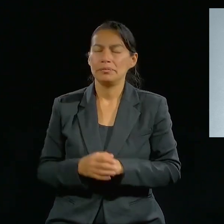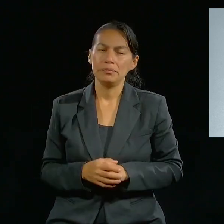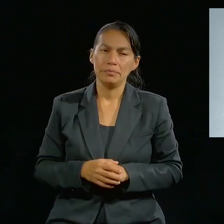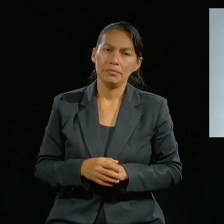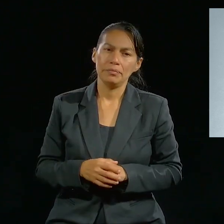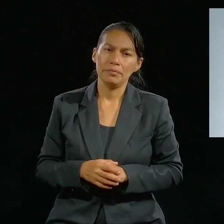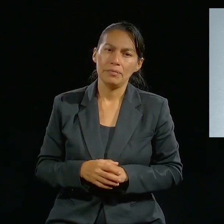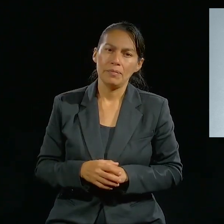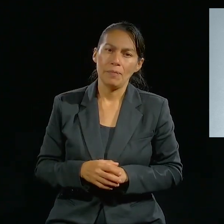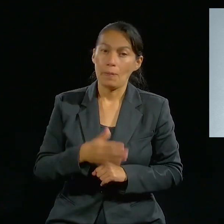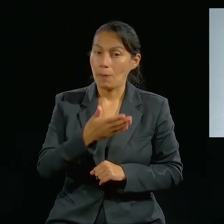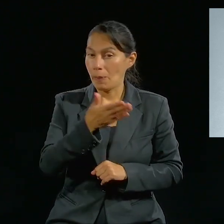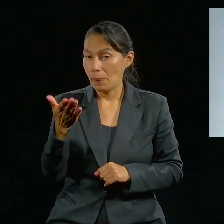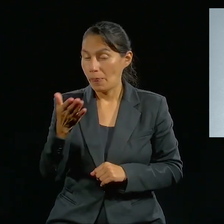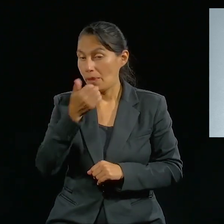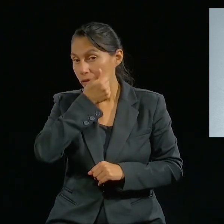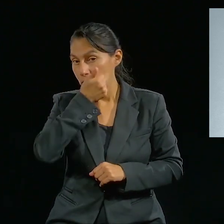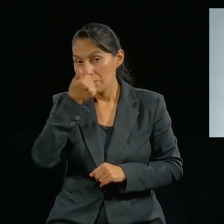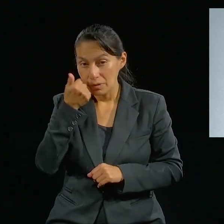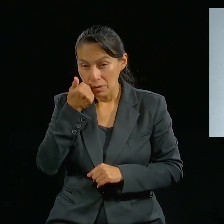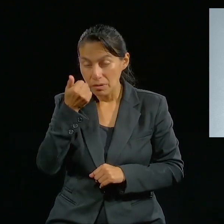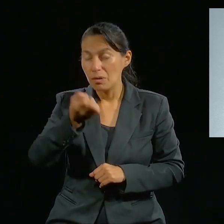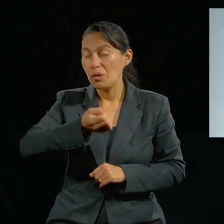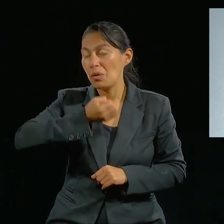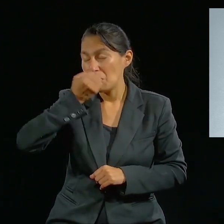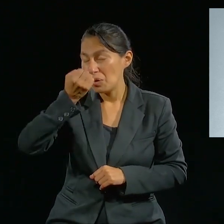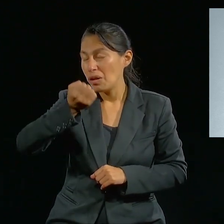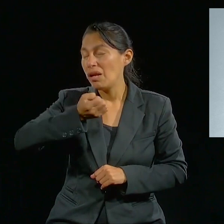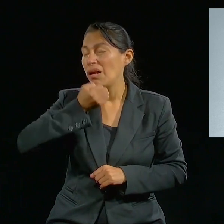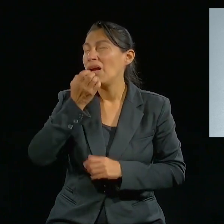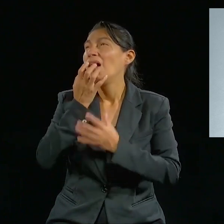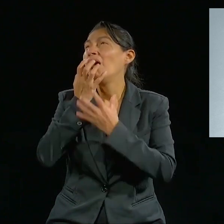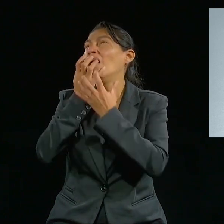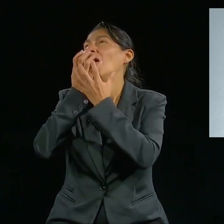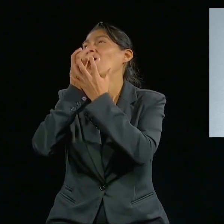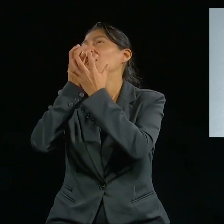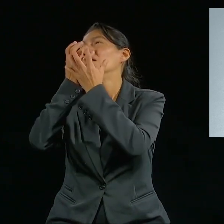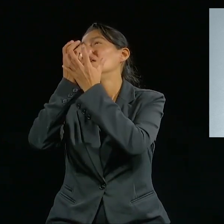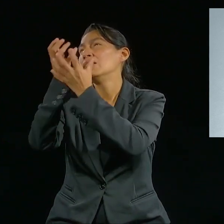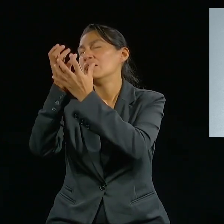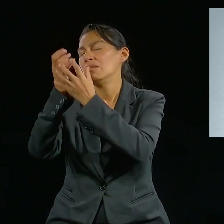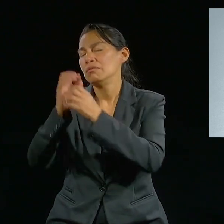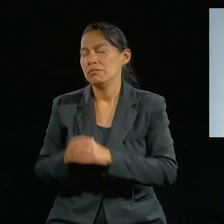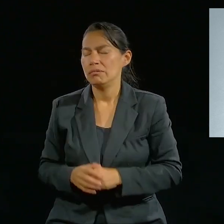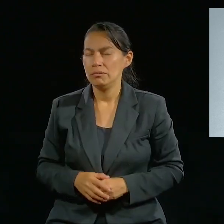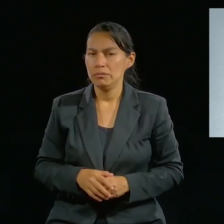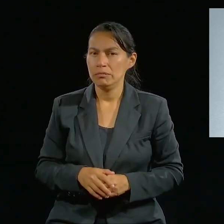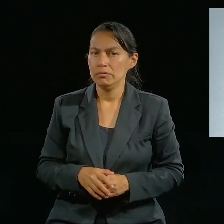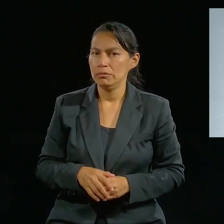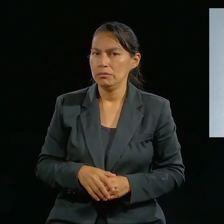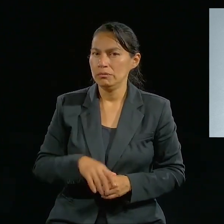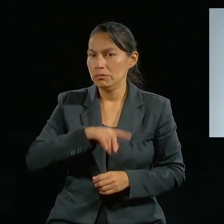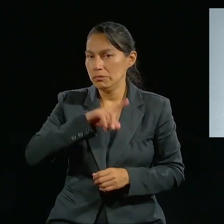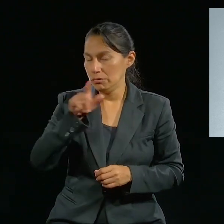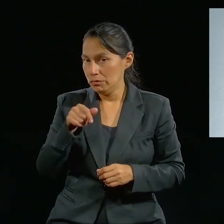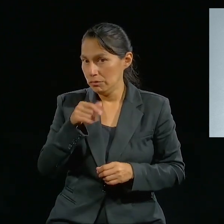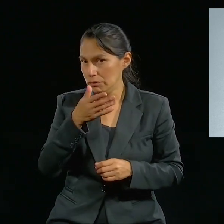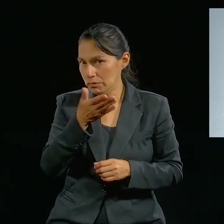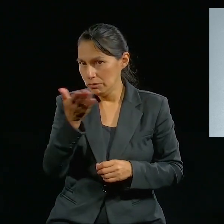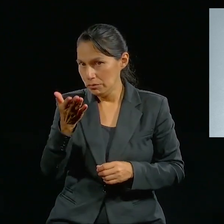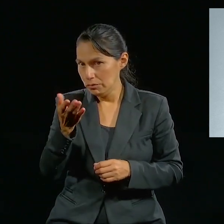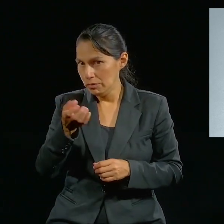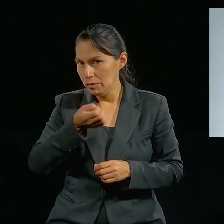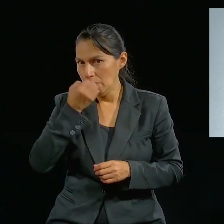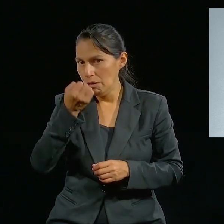El propósito de la oración. Ustedes ayunaron, ustedes oraron, clamaron a Dios. Finalmente, no se